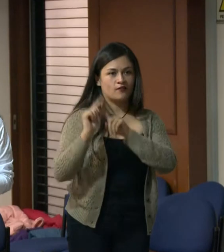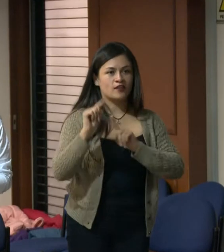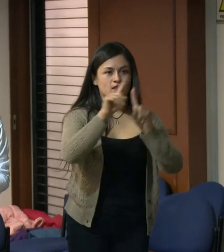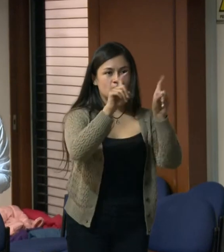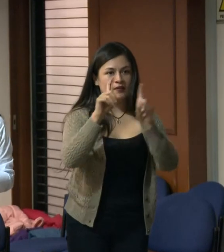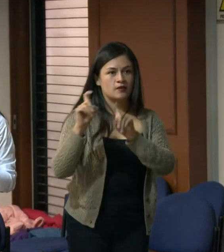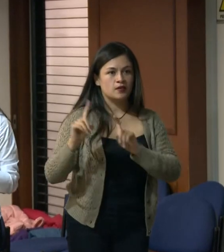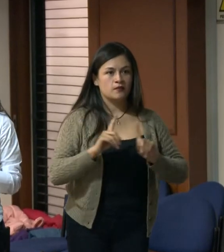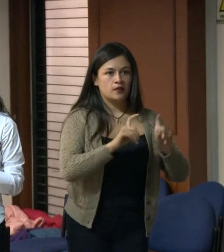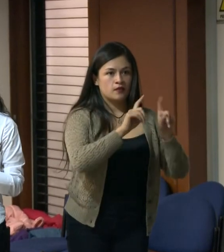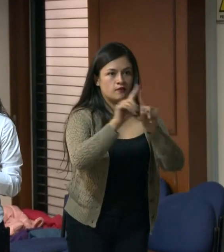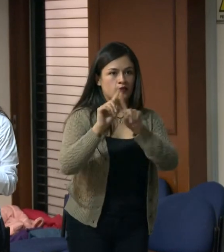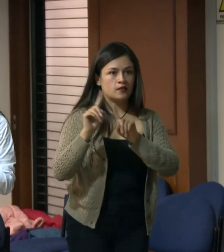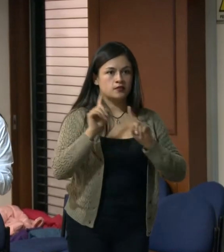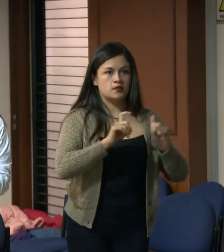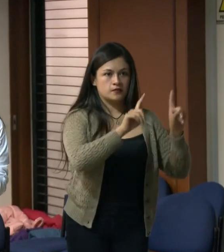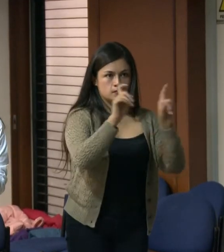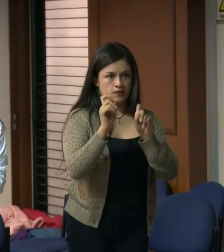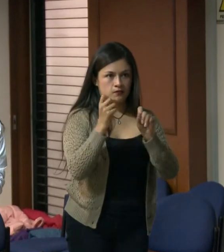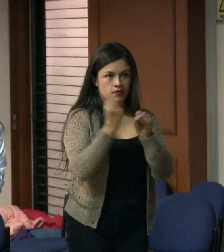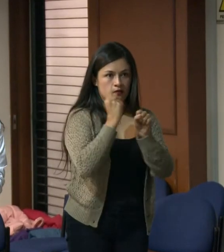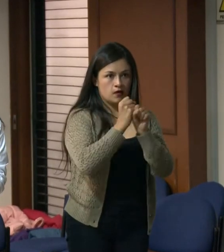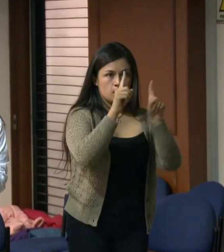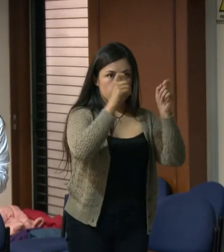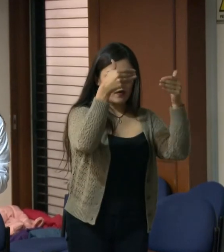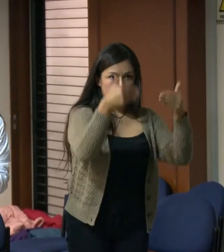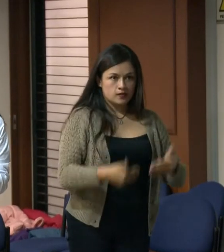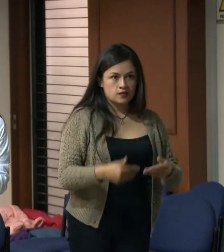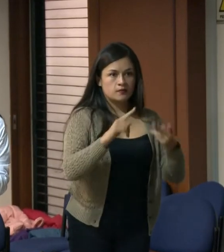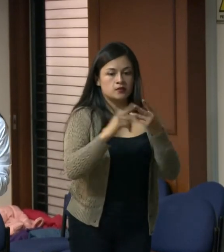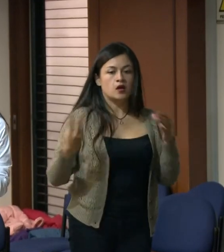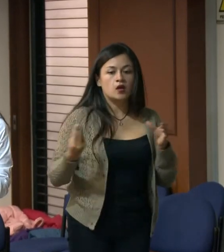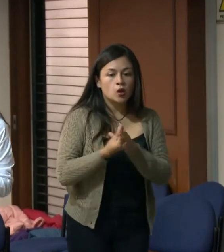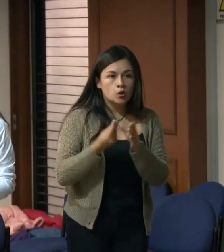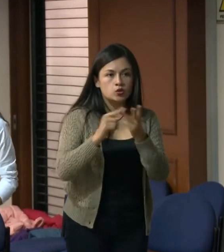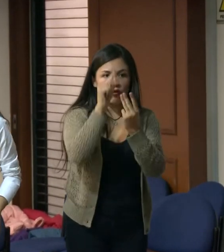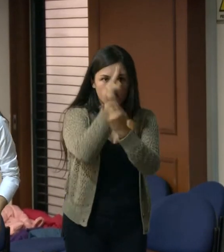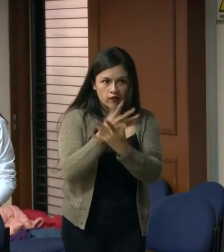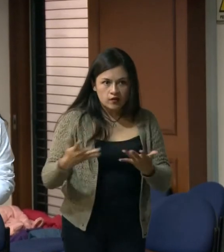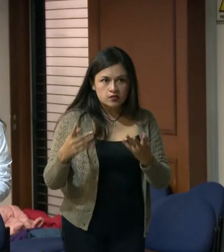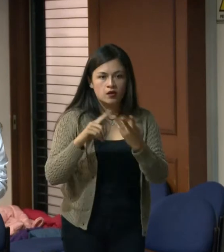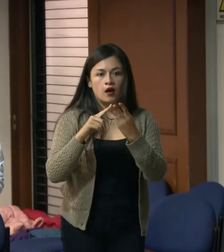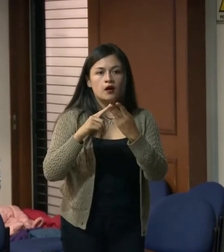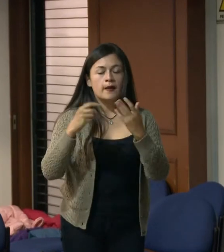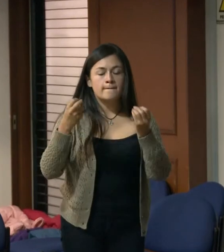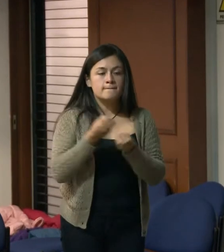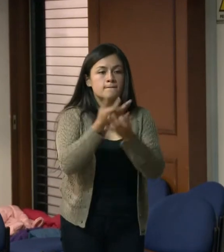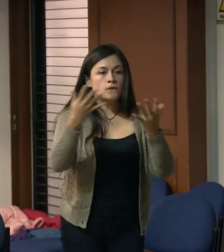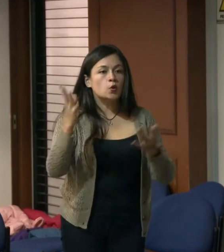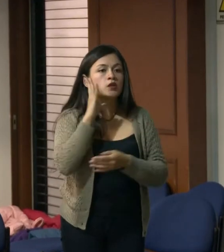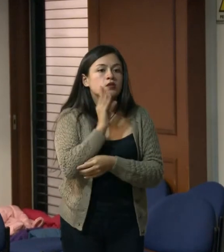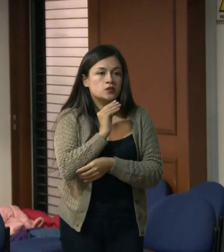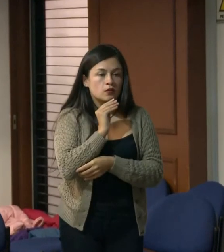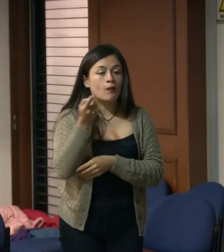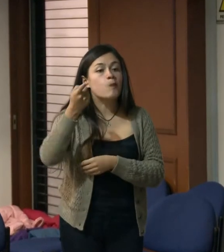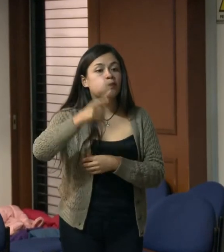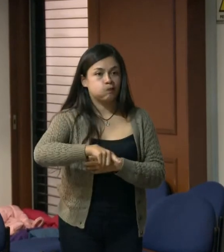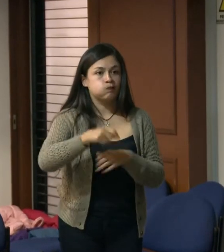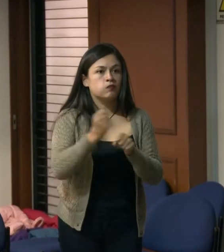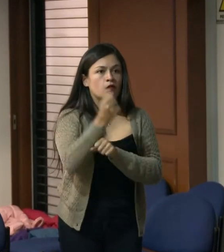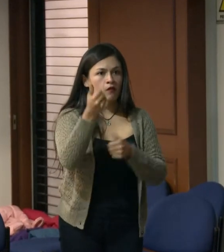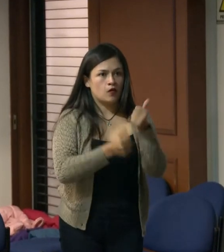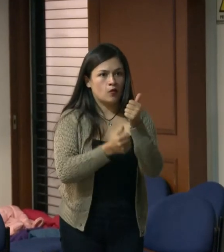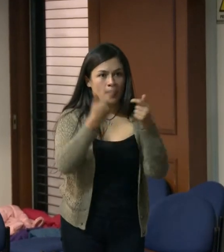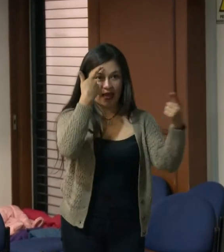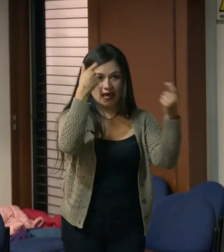temáticas relacionadas con la discapacidad, la inclusión, la diversidad, la multisensorialidad y también en torno a